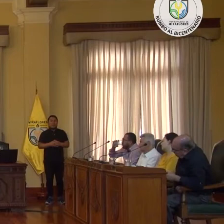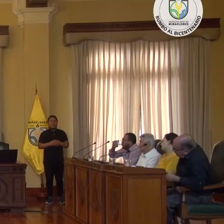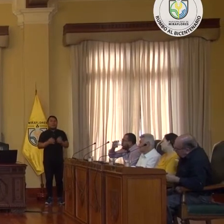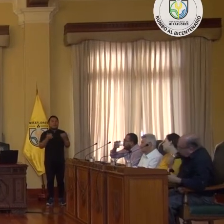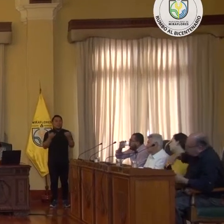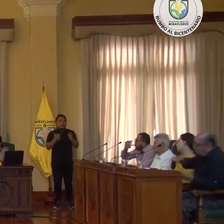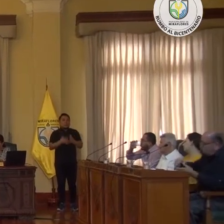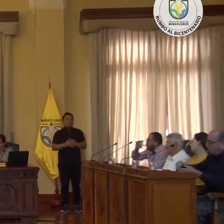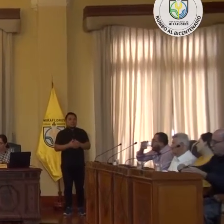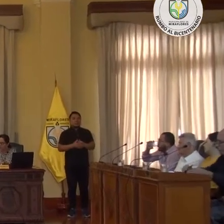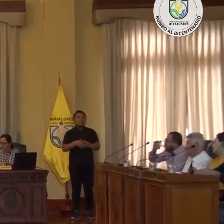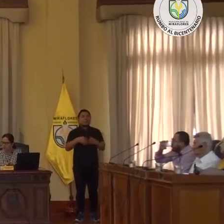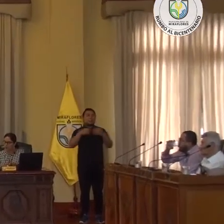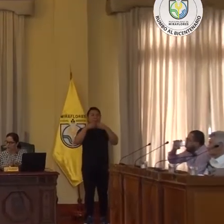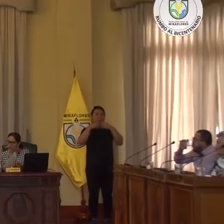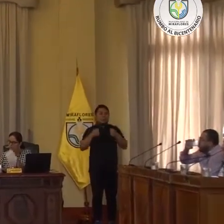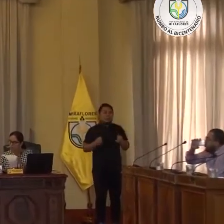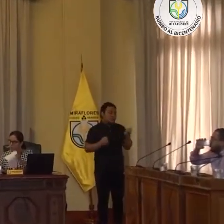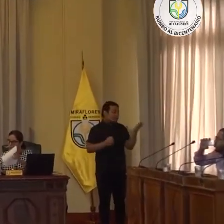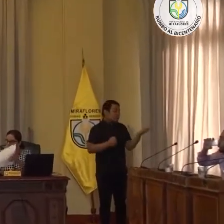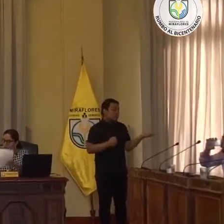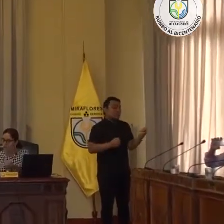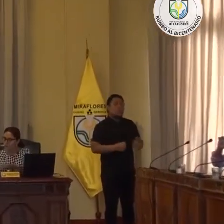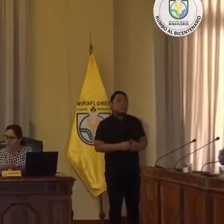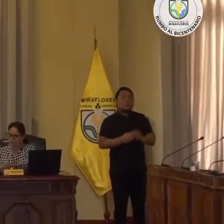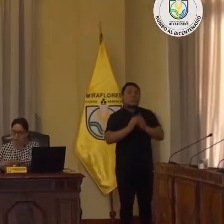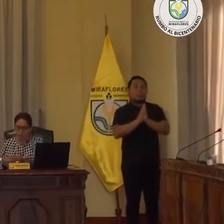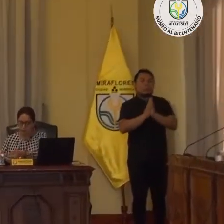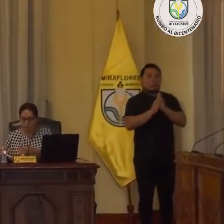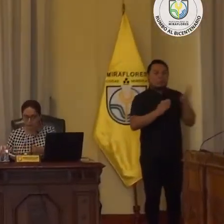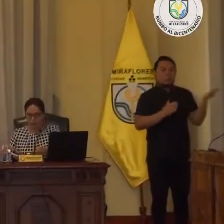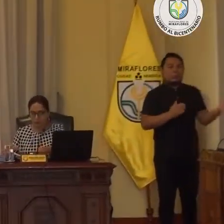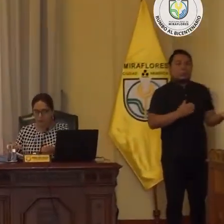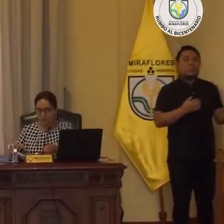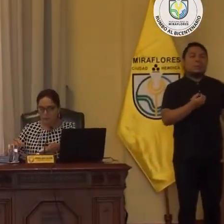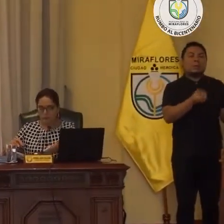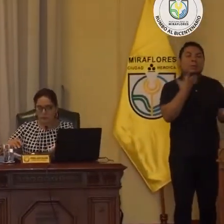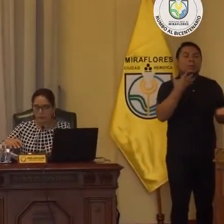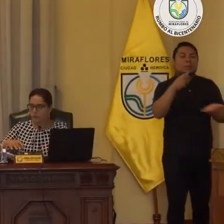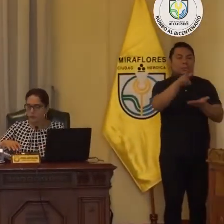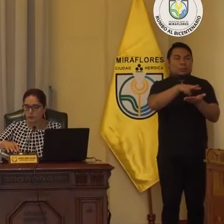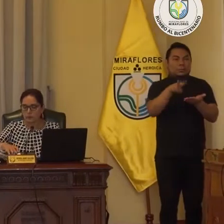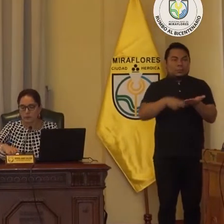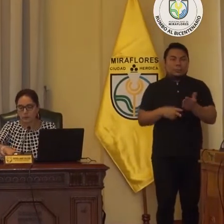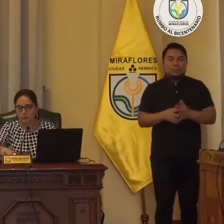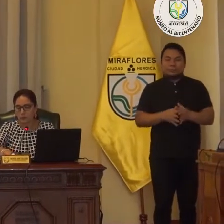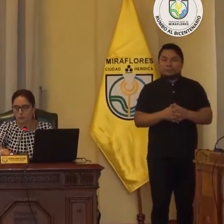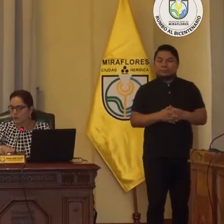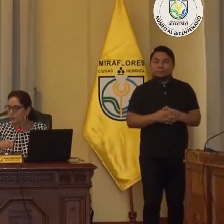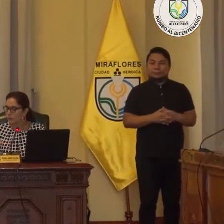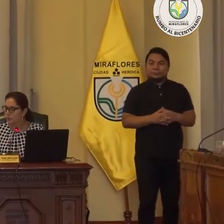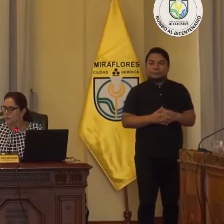Entramos, secretaria general, al despacho. Sírvase de dar lectura.